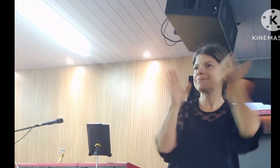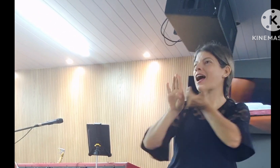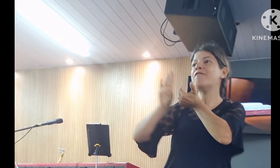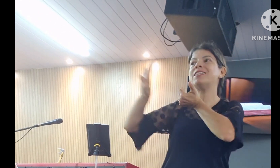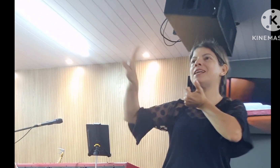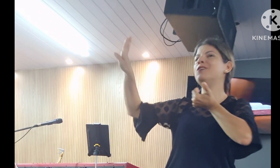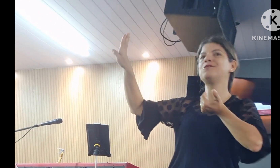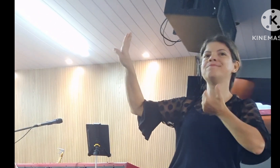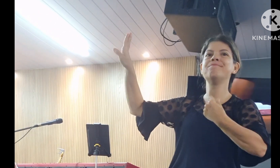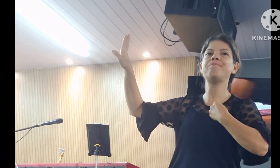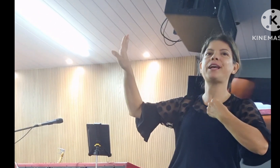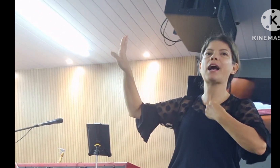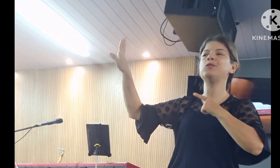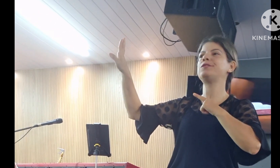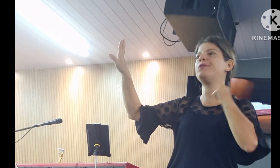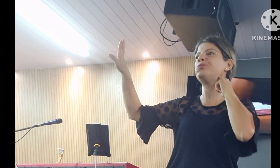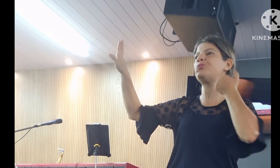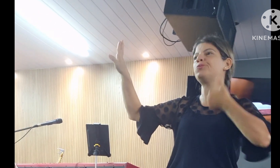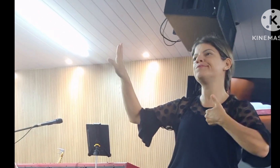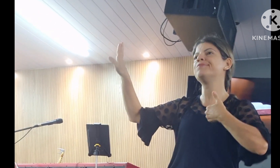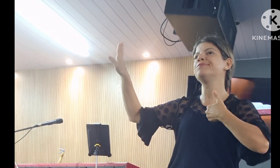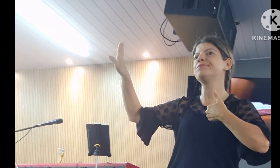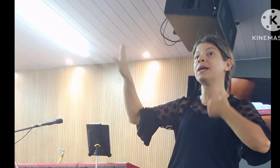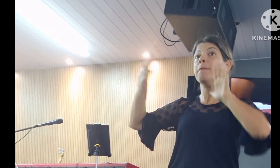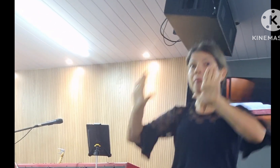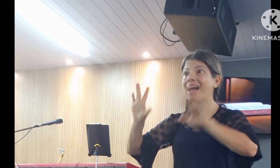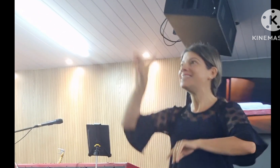O homem foi criado para ter um relacionamento com Deus.